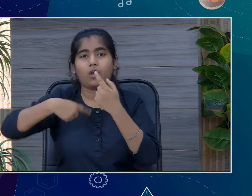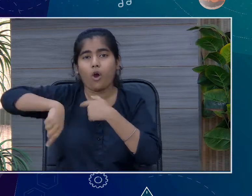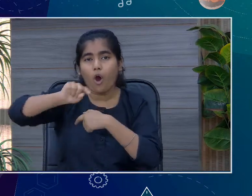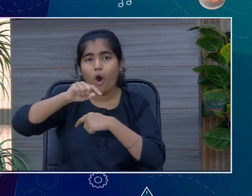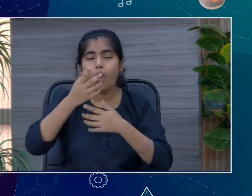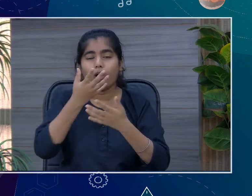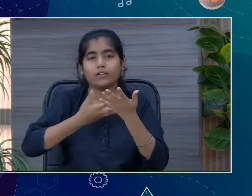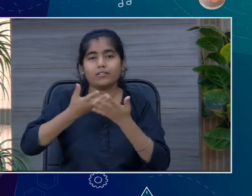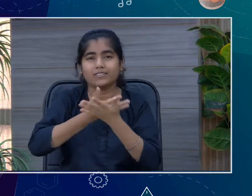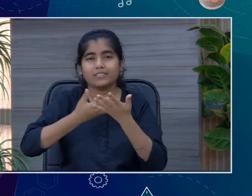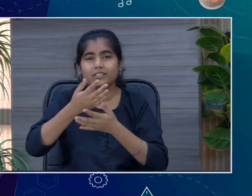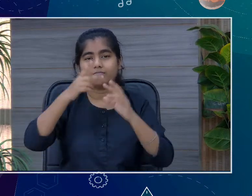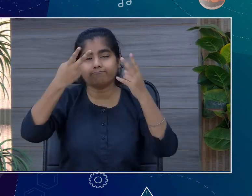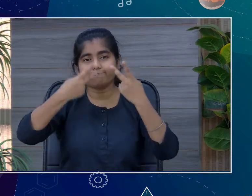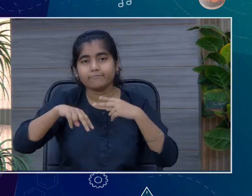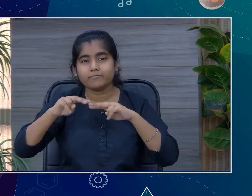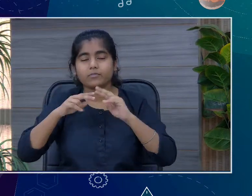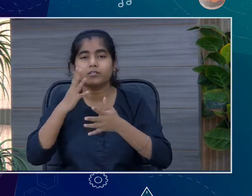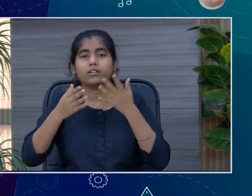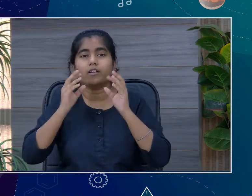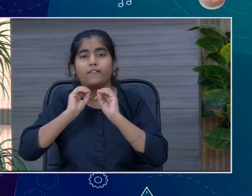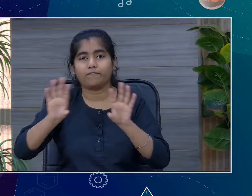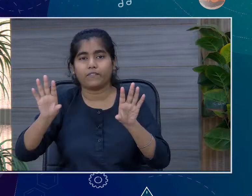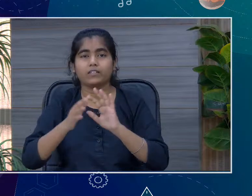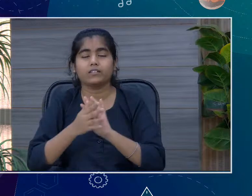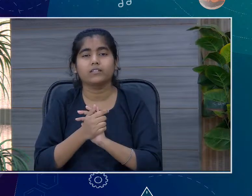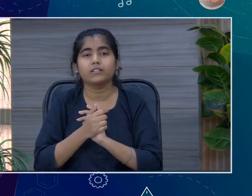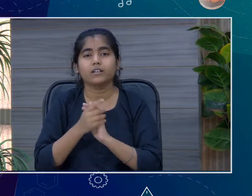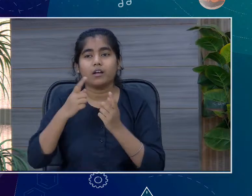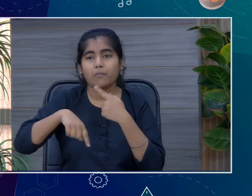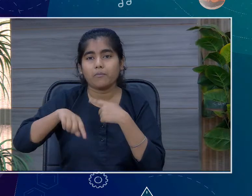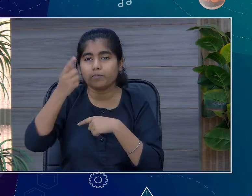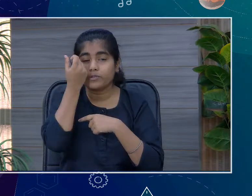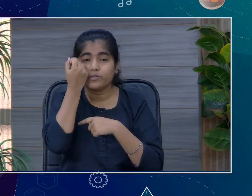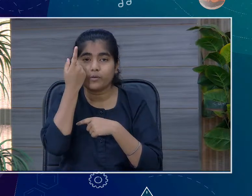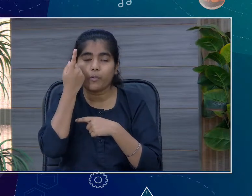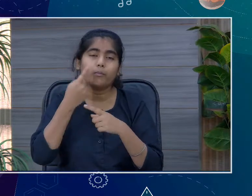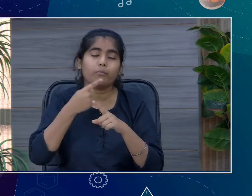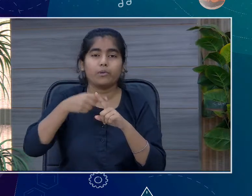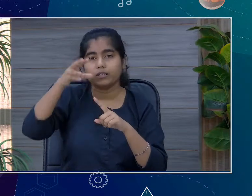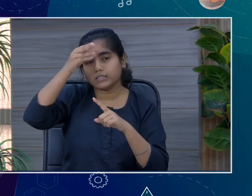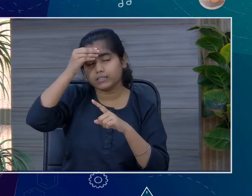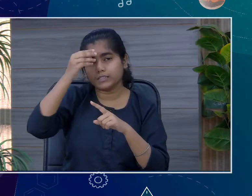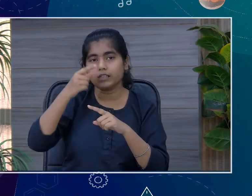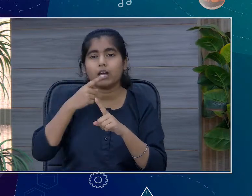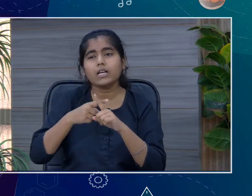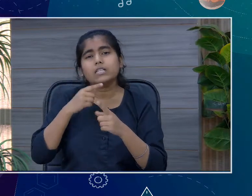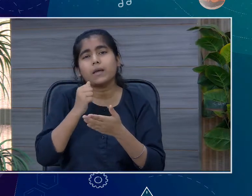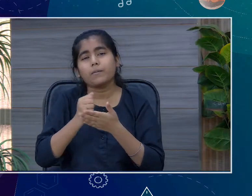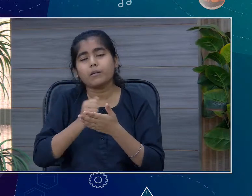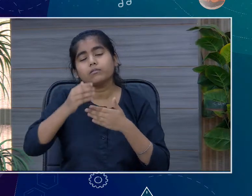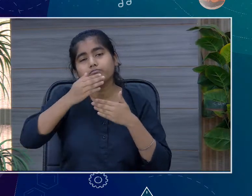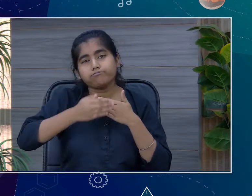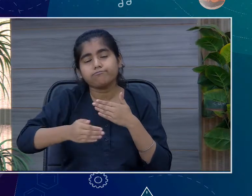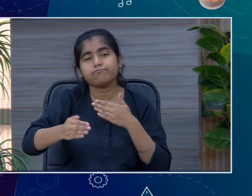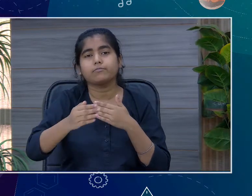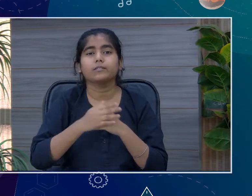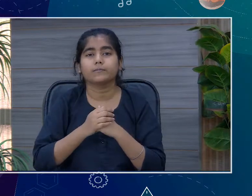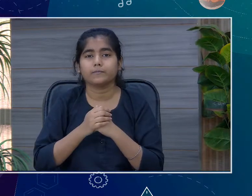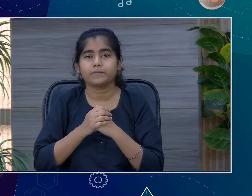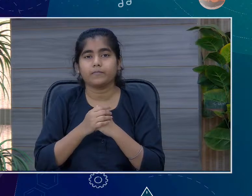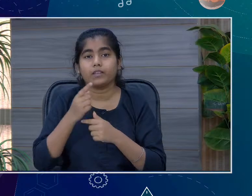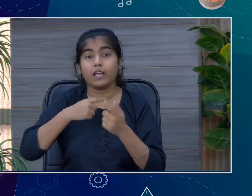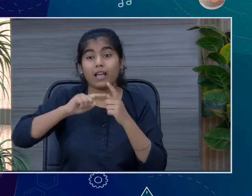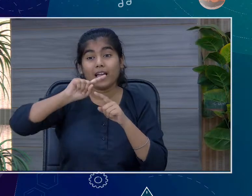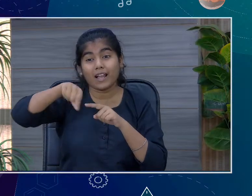जो भी प्रयास हमने यहाँ से आप तक पहुँचाने के लिए किए, वो आप तक पहुँचे और आपने उसको समझा भी, सीखा भी। और इसी तरीके से ये प्रयास जारी रहेंगे NCERT की जानिब से। कल